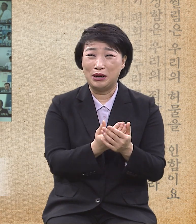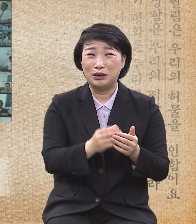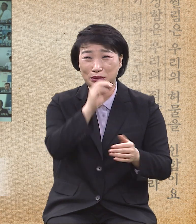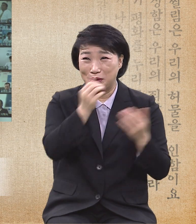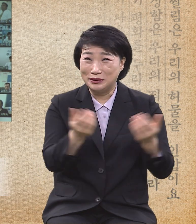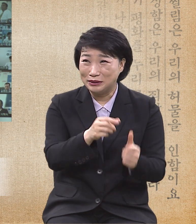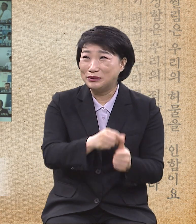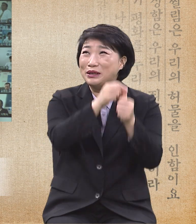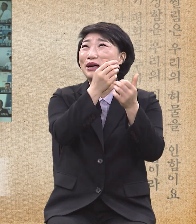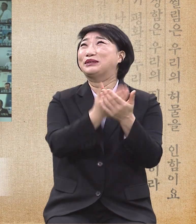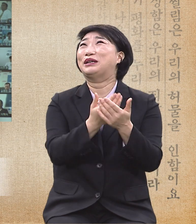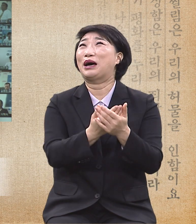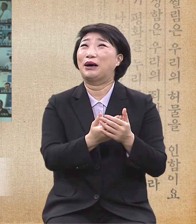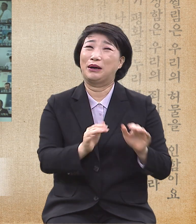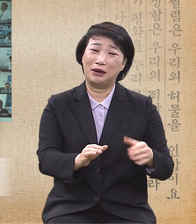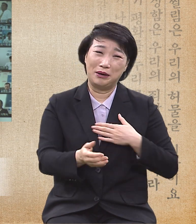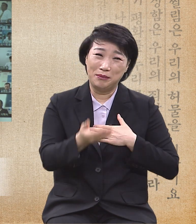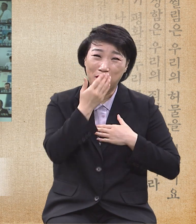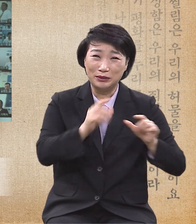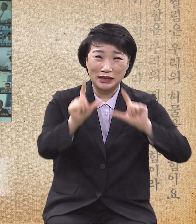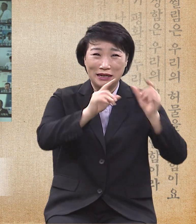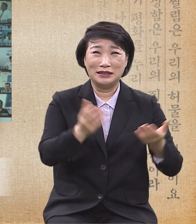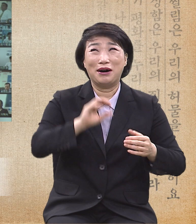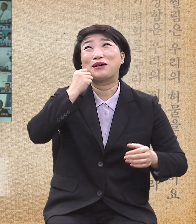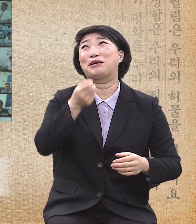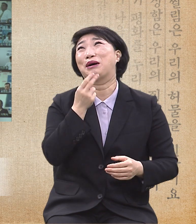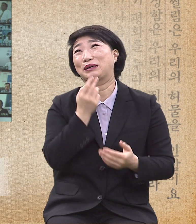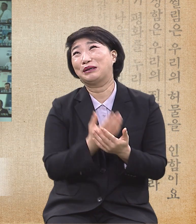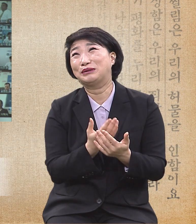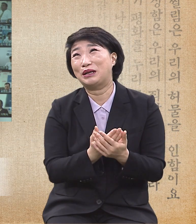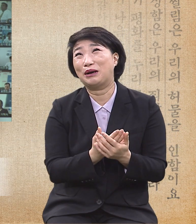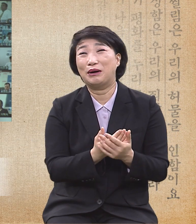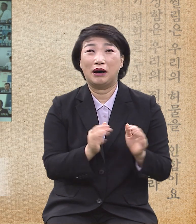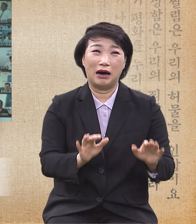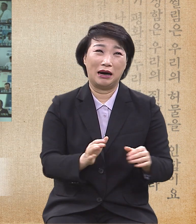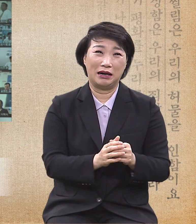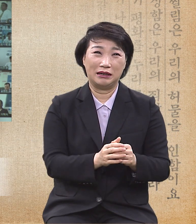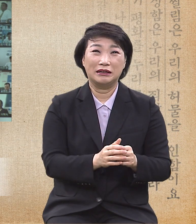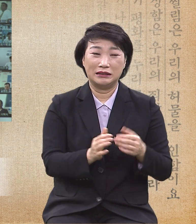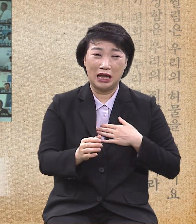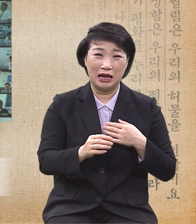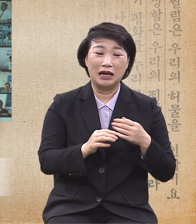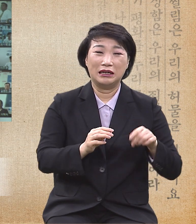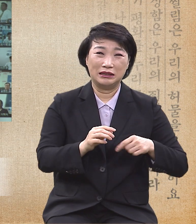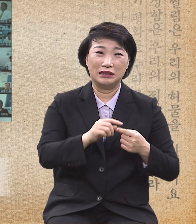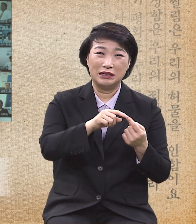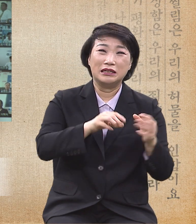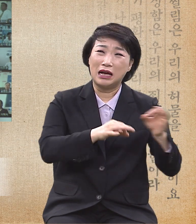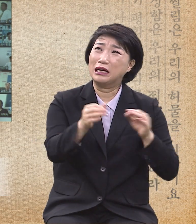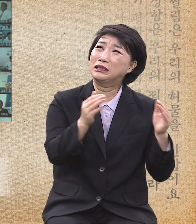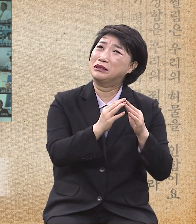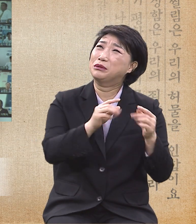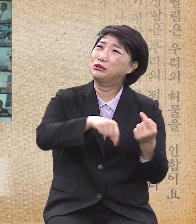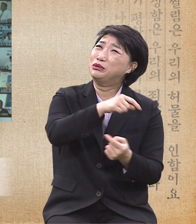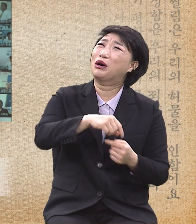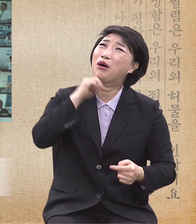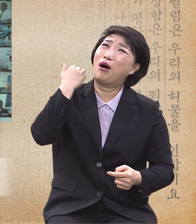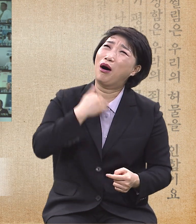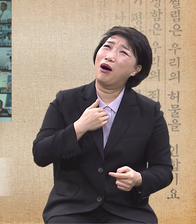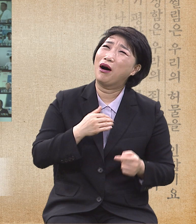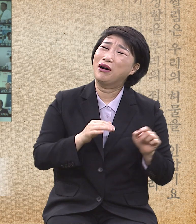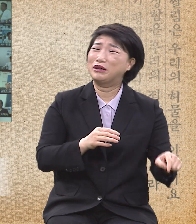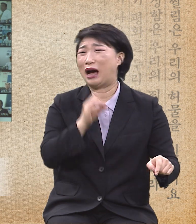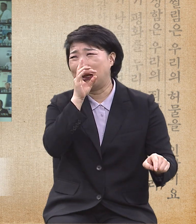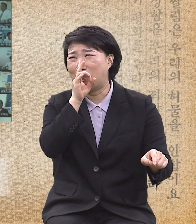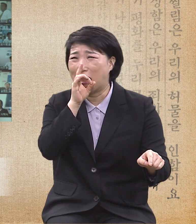좋은 직장 주세요. 먹고 사는 데 시장 없게 해주세요. 자영업이 안 돼요. 소영업이 안 돼요. 이래서